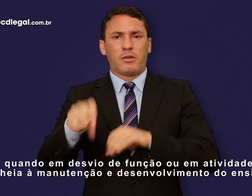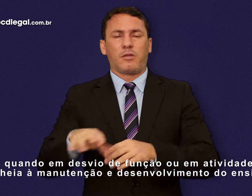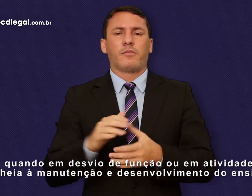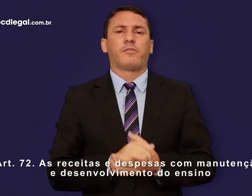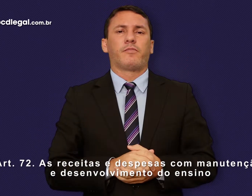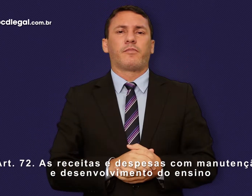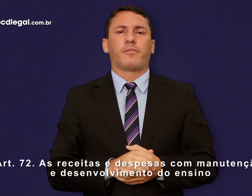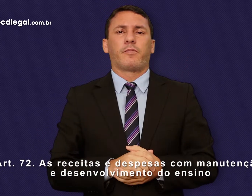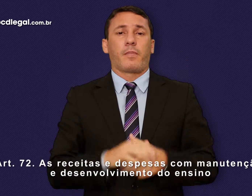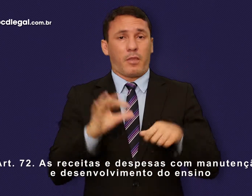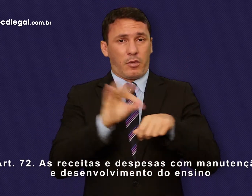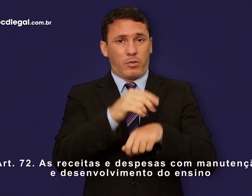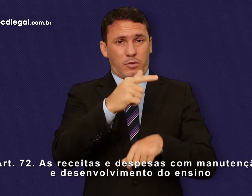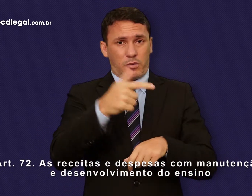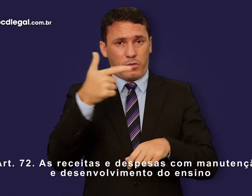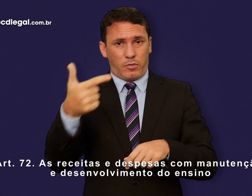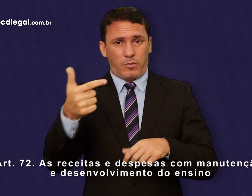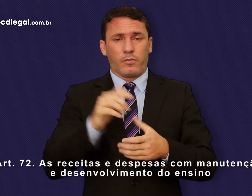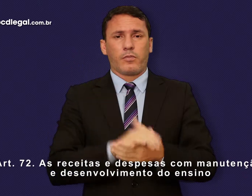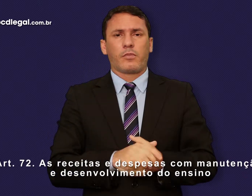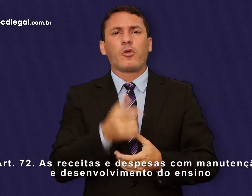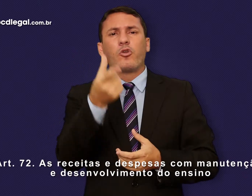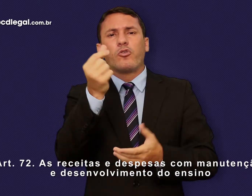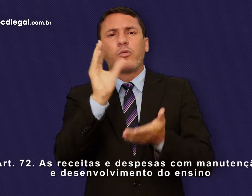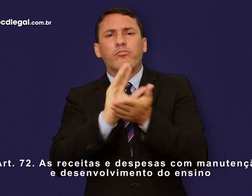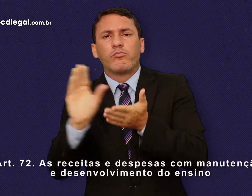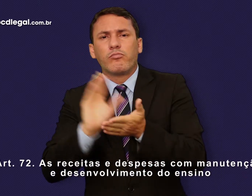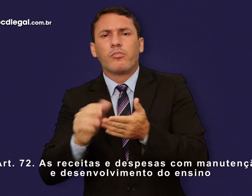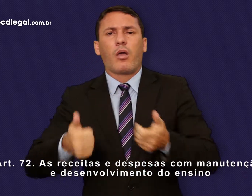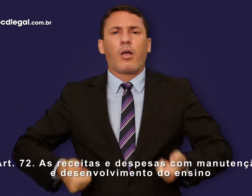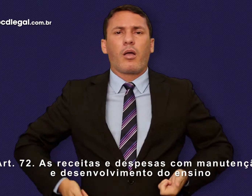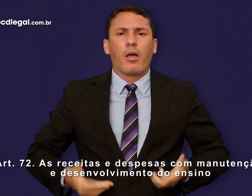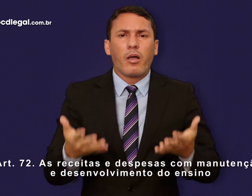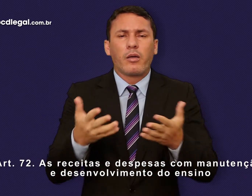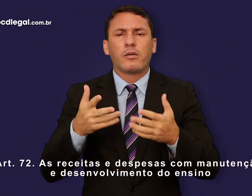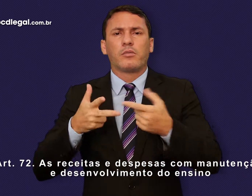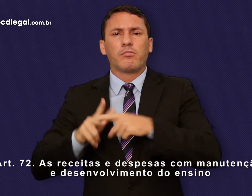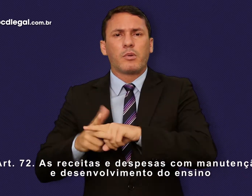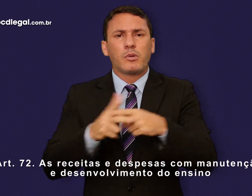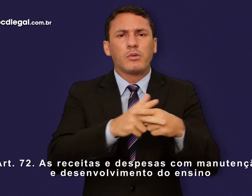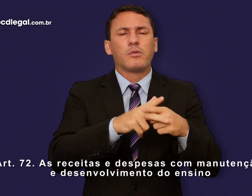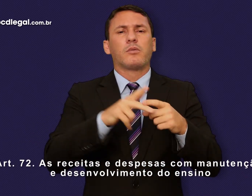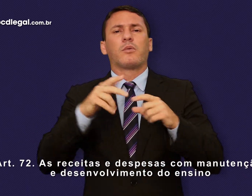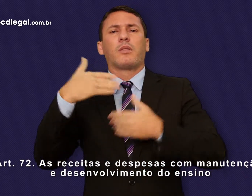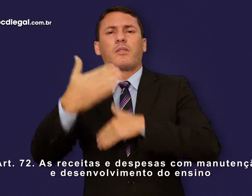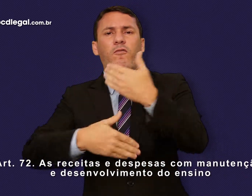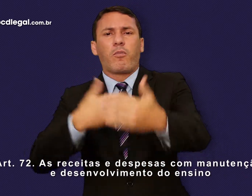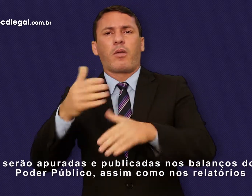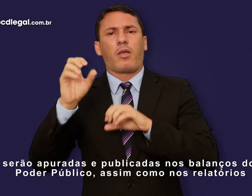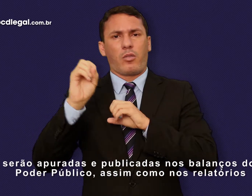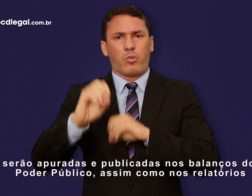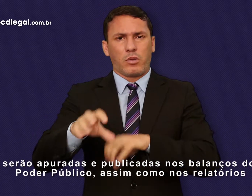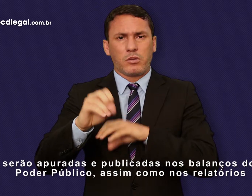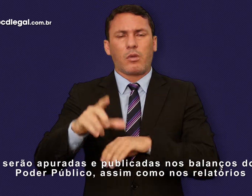ensino. Artigo 72. As receitas e despesas com manutenção e desenvolvimento do ensino serão apuradas